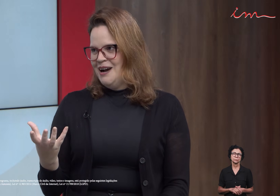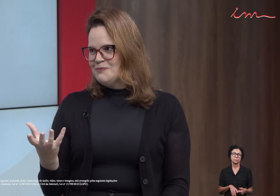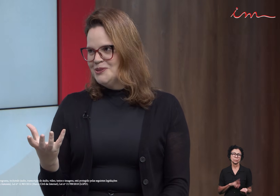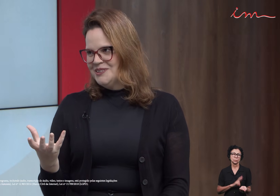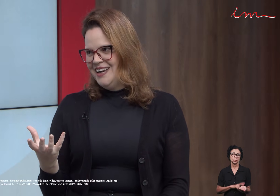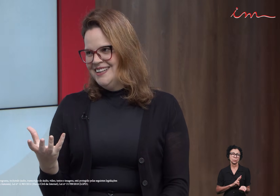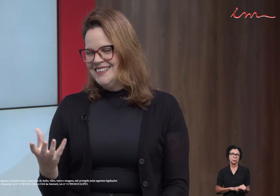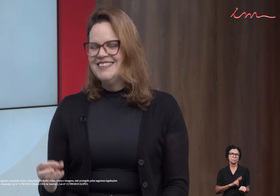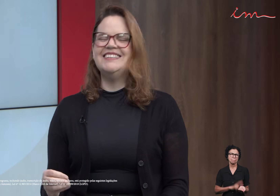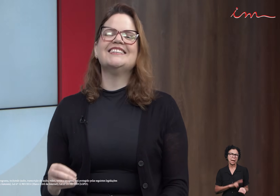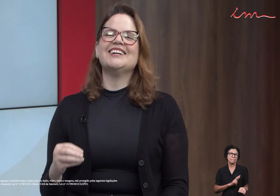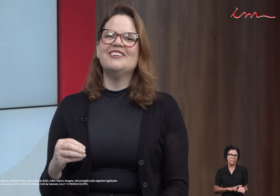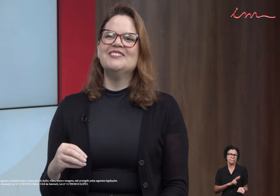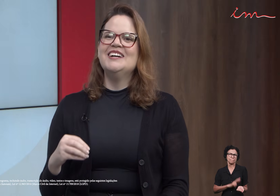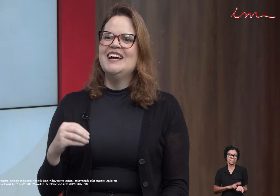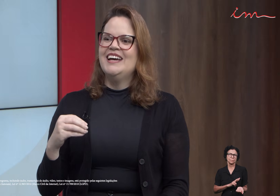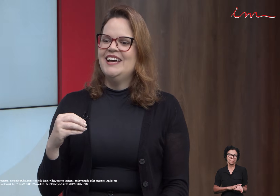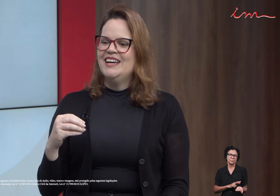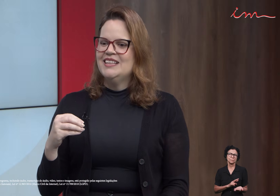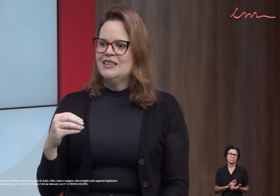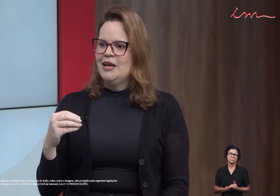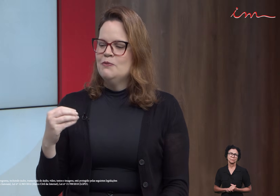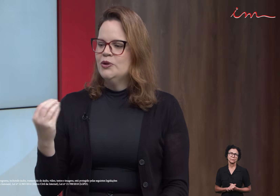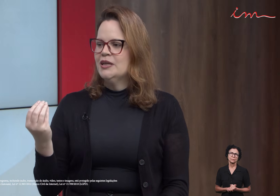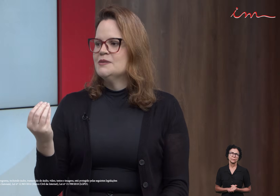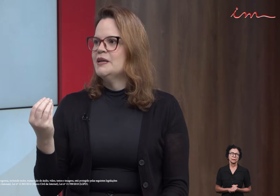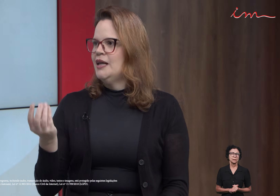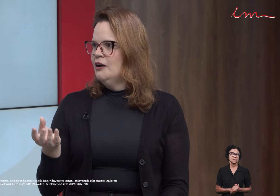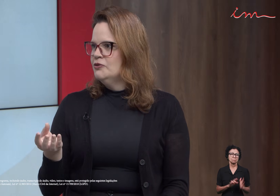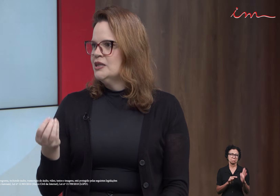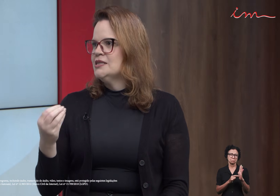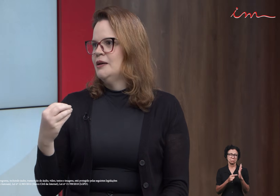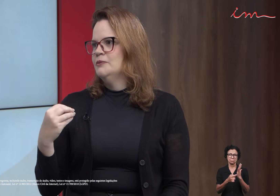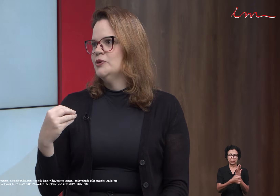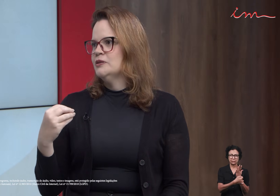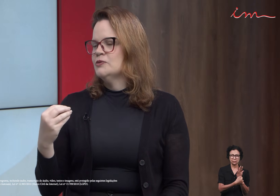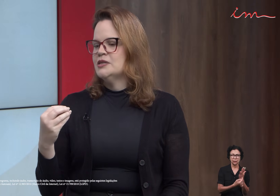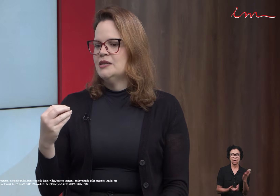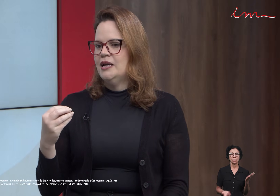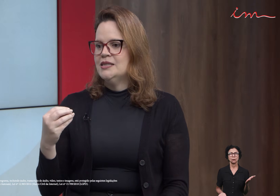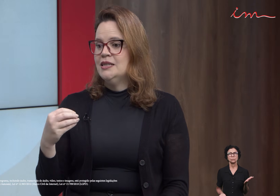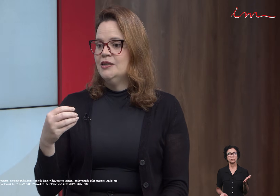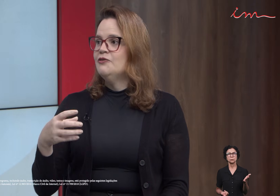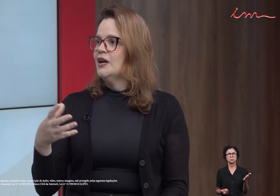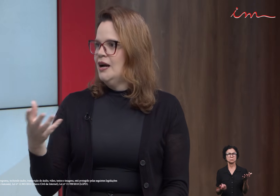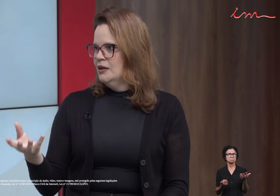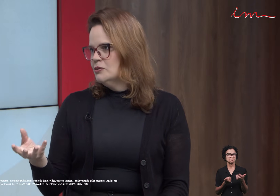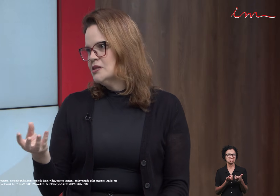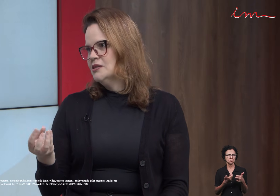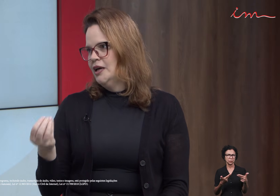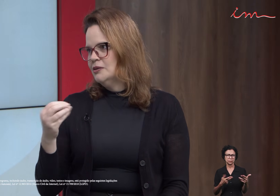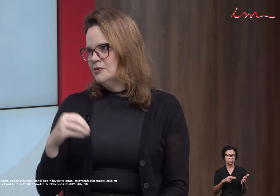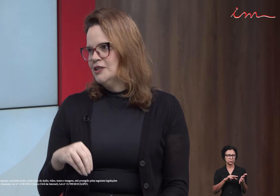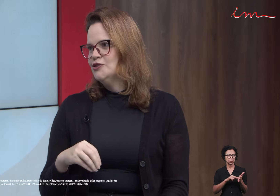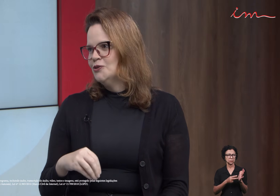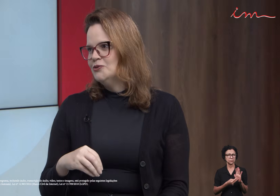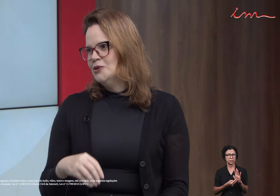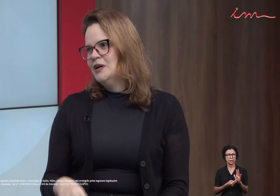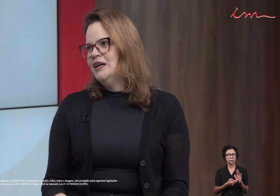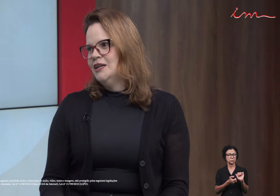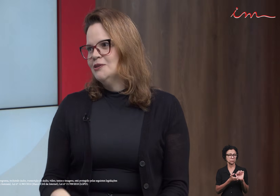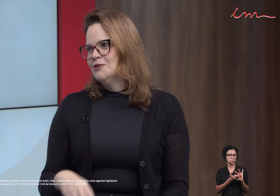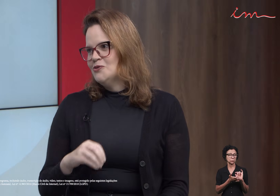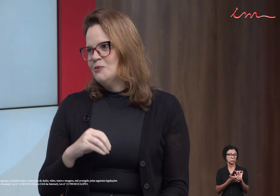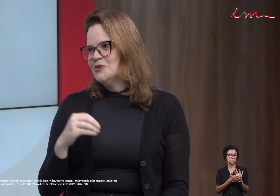mais rápido, né, Uhum. então, tem muitas metáforas, tem muitos, significados dentro deste